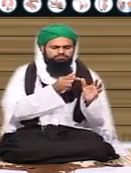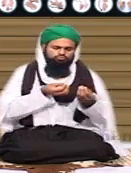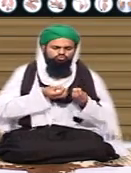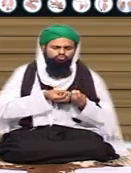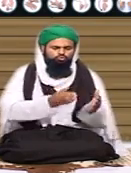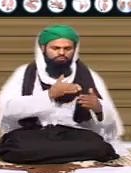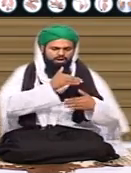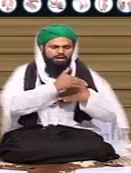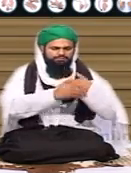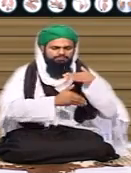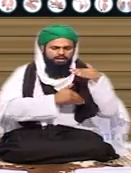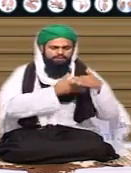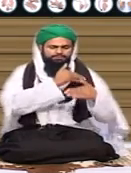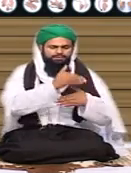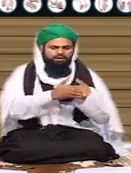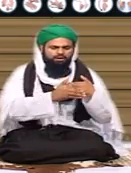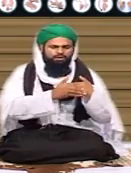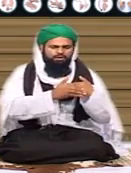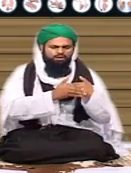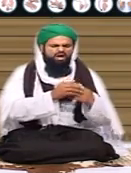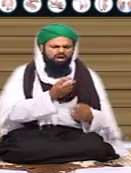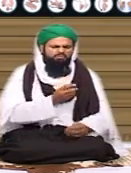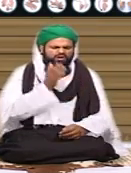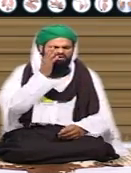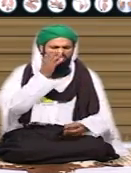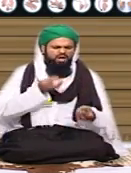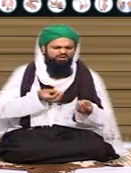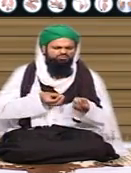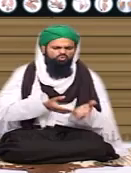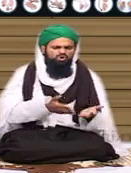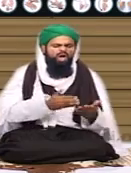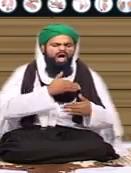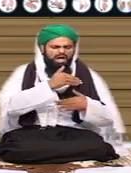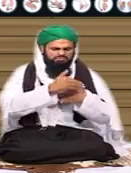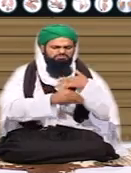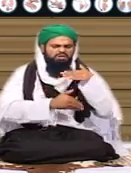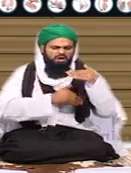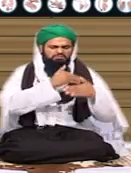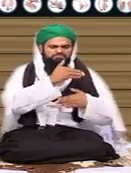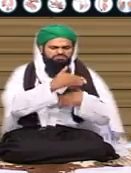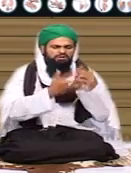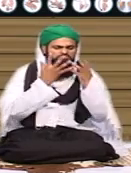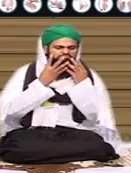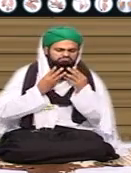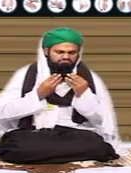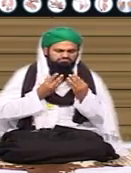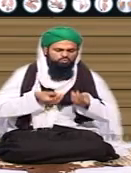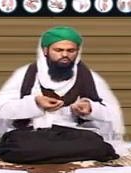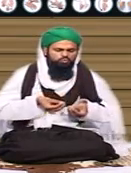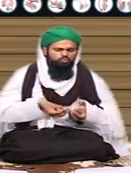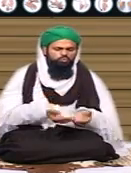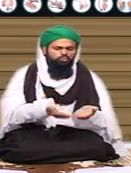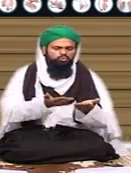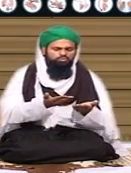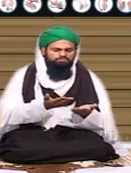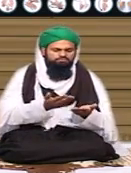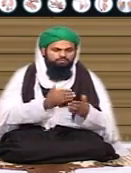ہم اپنی بنائیں گے. ٹھیک ہے, فی الحال تو نماز شروع کی ہے, آہستہ آہستہ انشاءاللہ ہم داڑھی بنائیں گے.